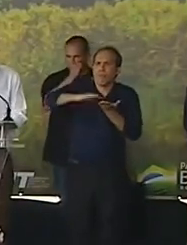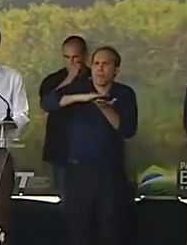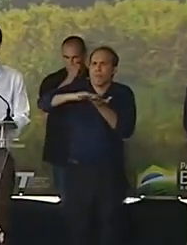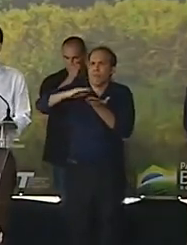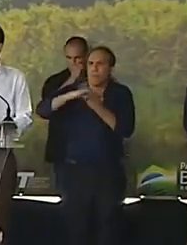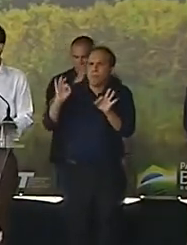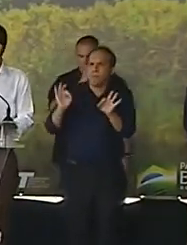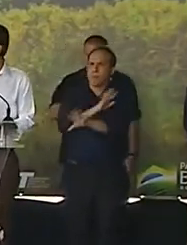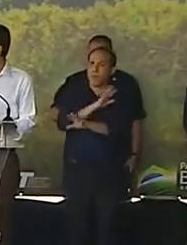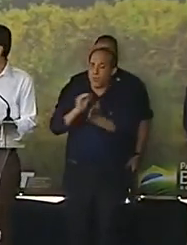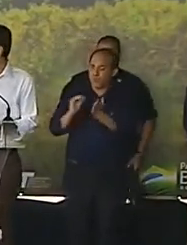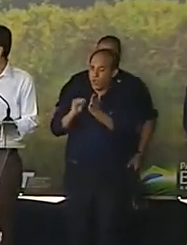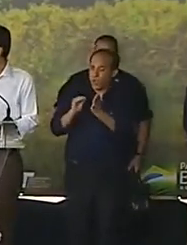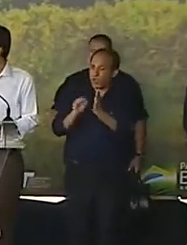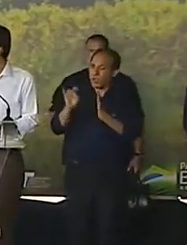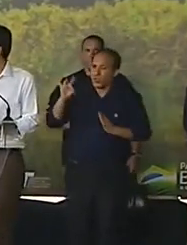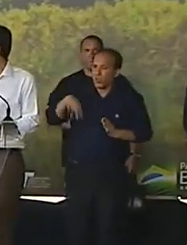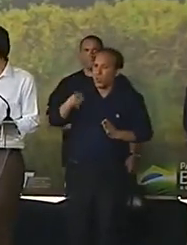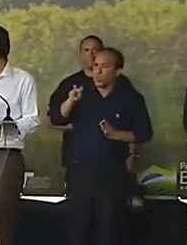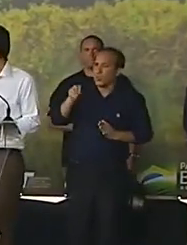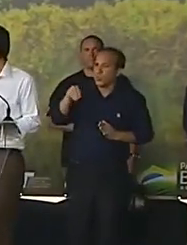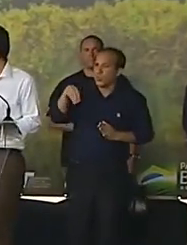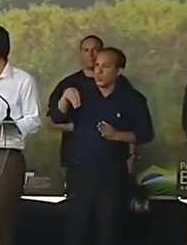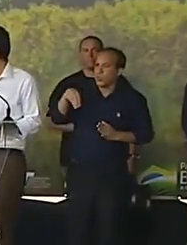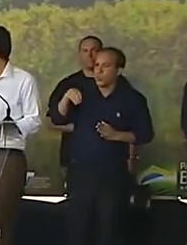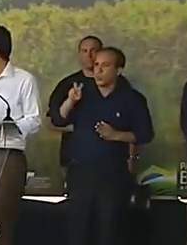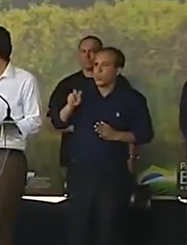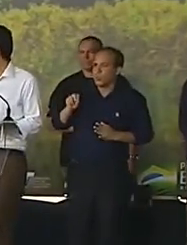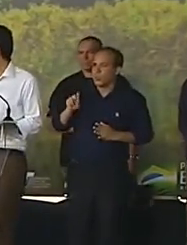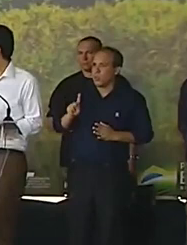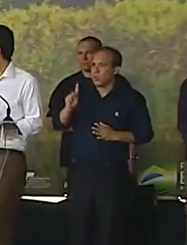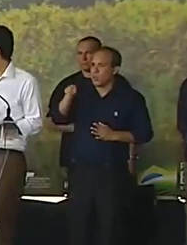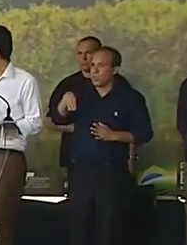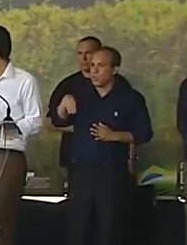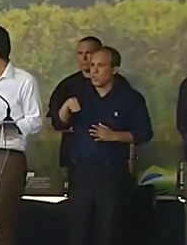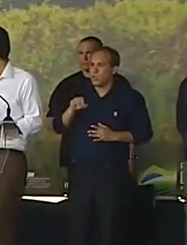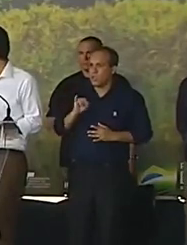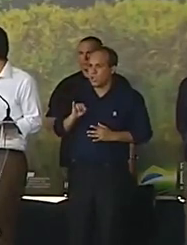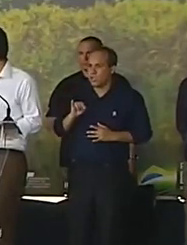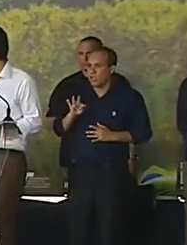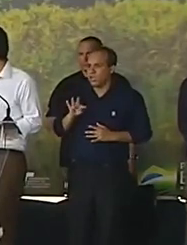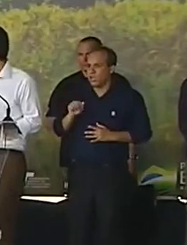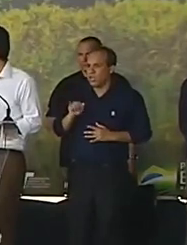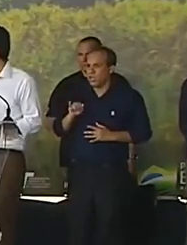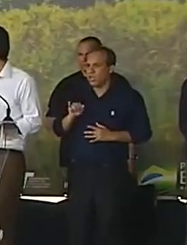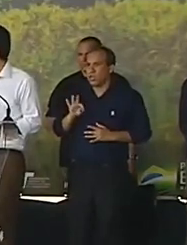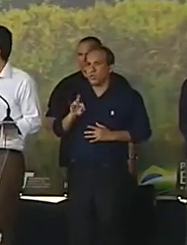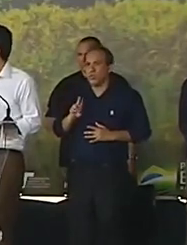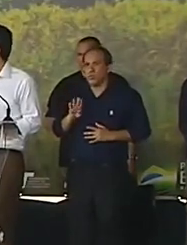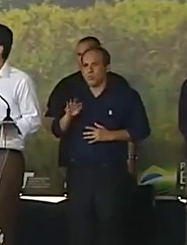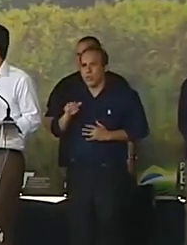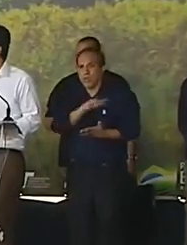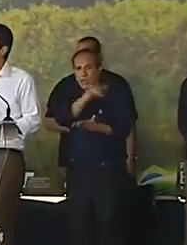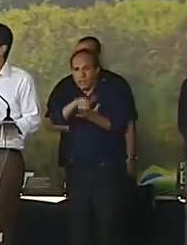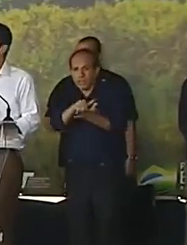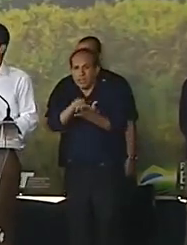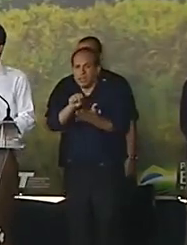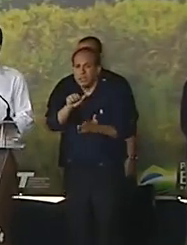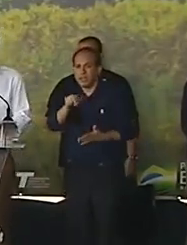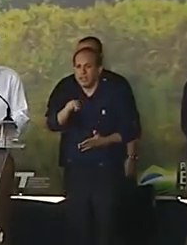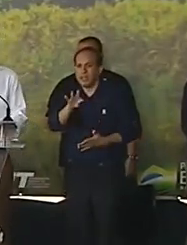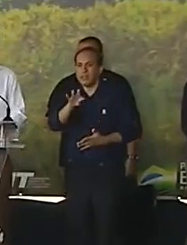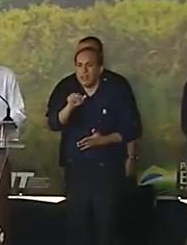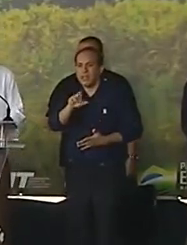Faltam apenas 50 quilômetros de Itaituba até Santarém para permitir com que toda